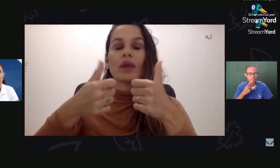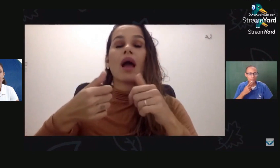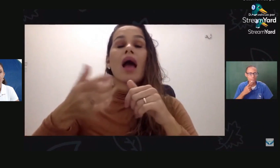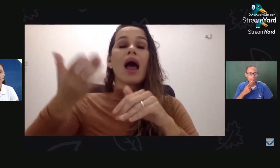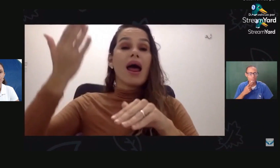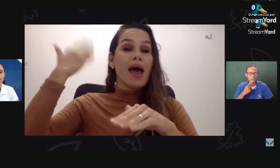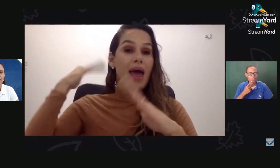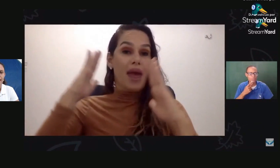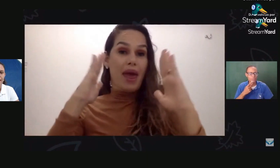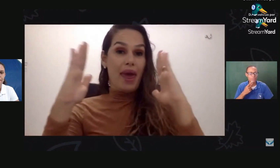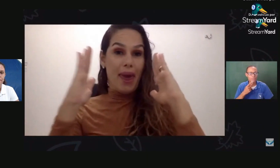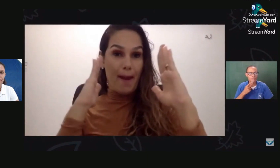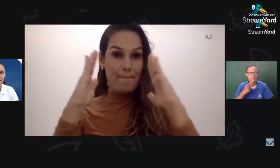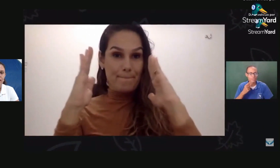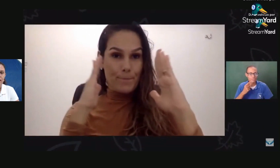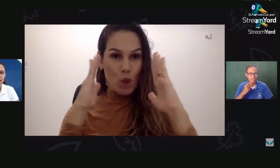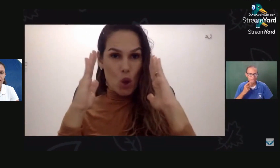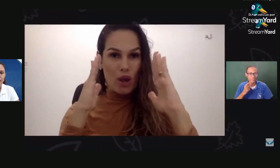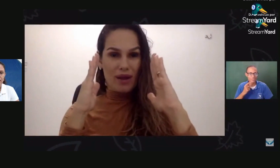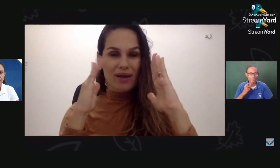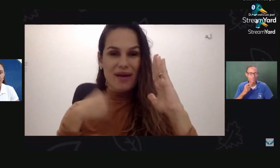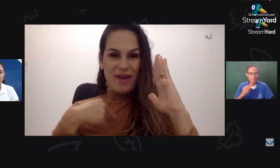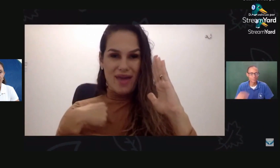então, Reginaldo,